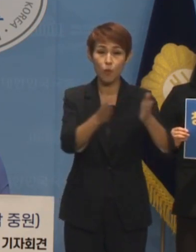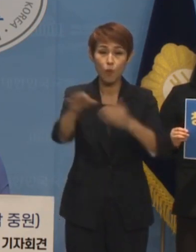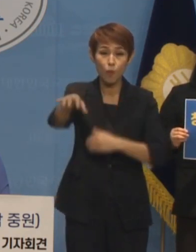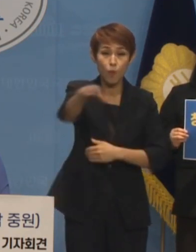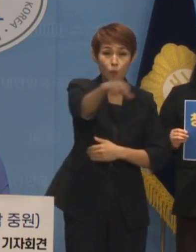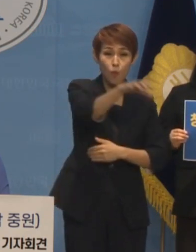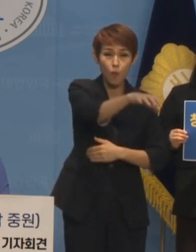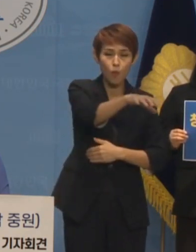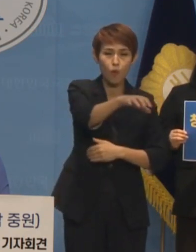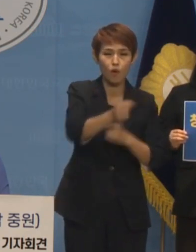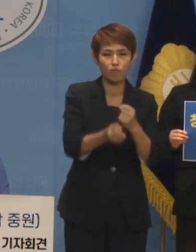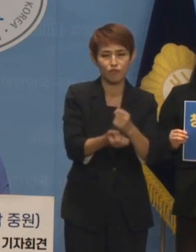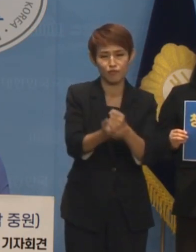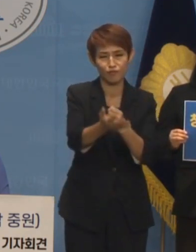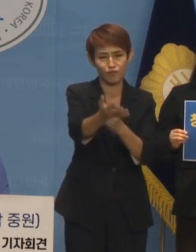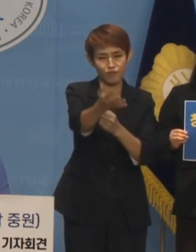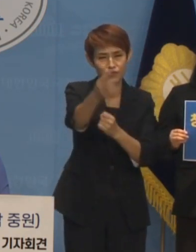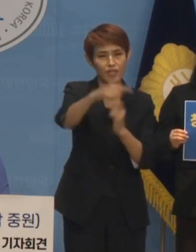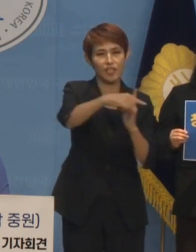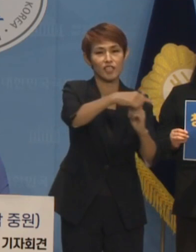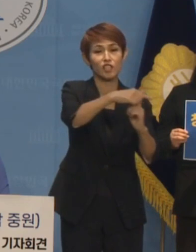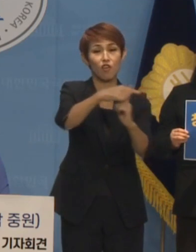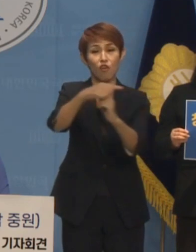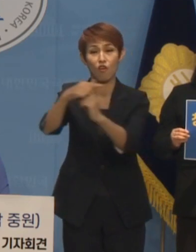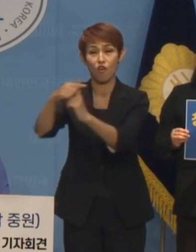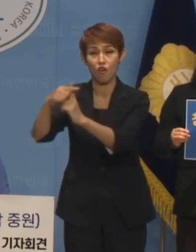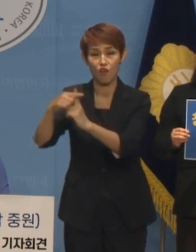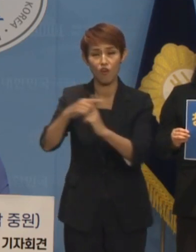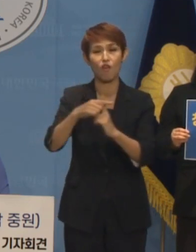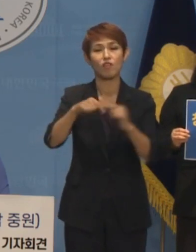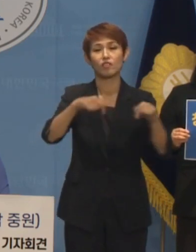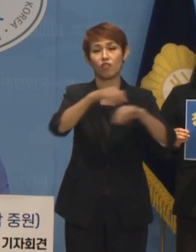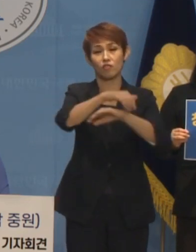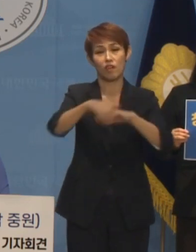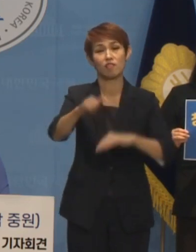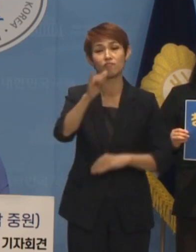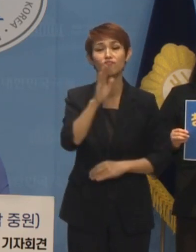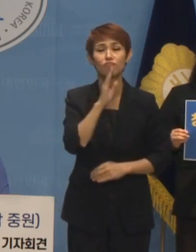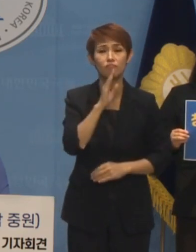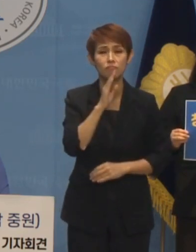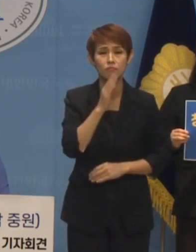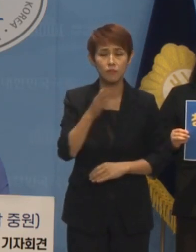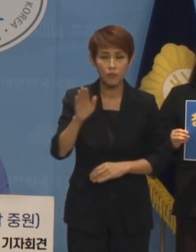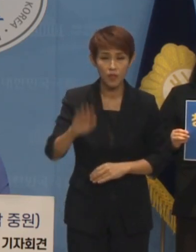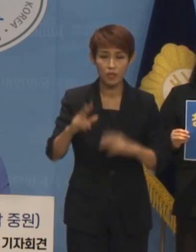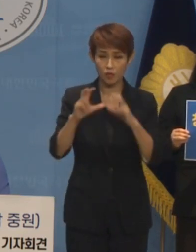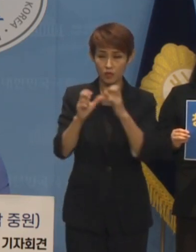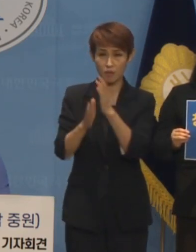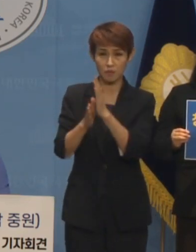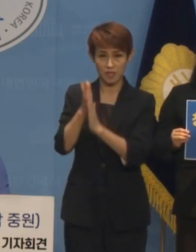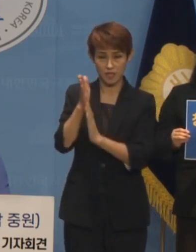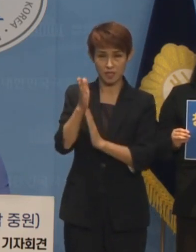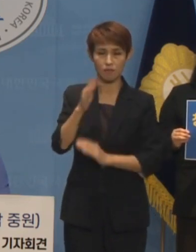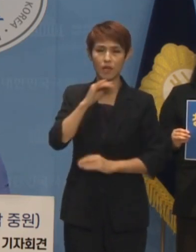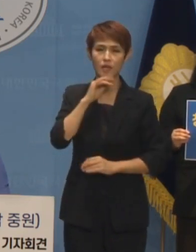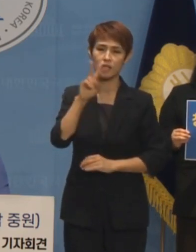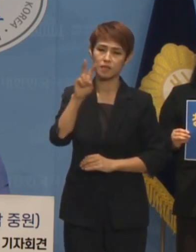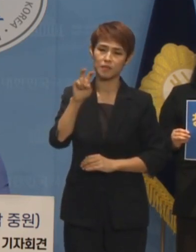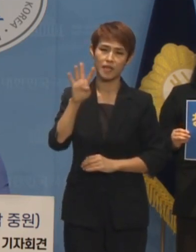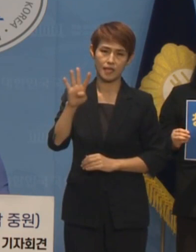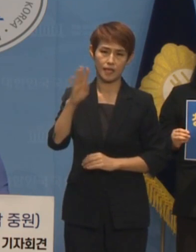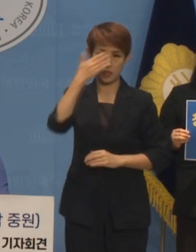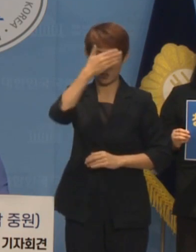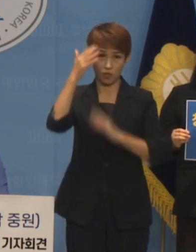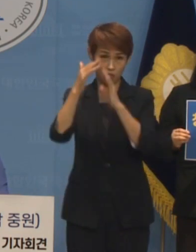전역으로 확대되어 긍정적인 정책 효과가 입증된 정책입니다. 하지만 성남시 만 24세 청년들은 성남시